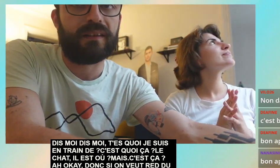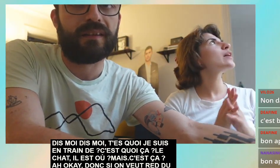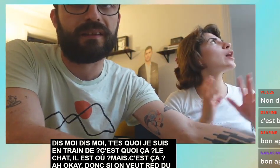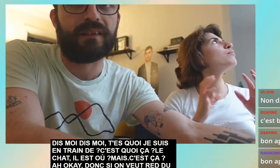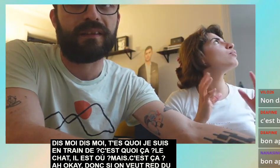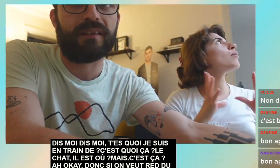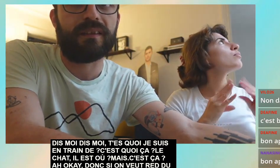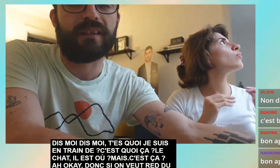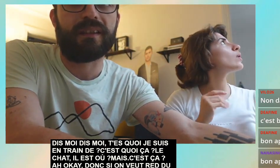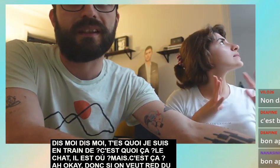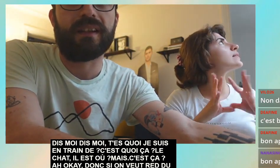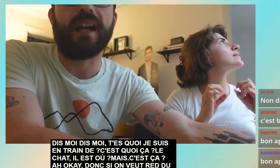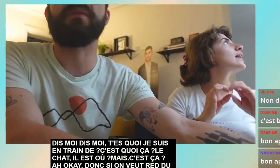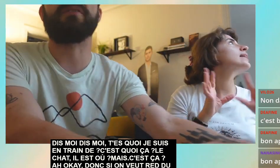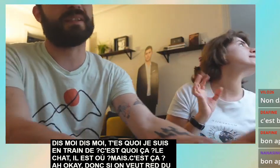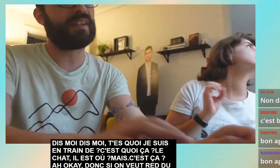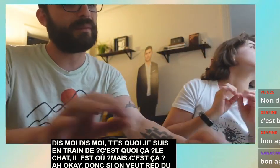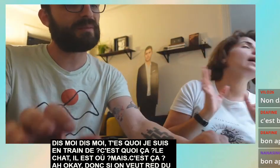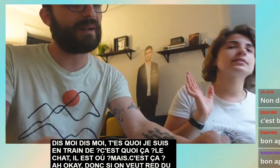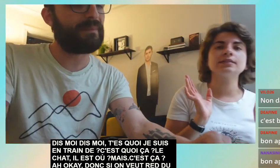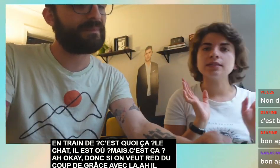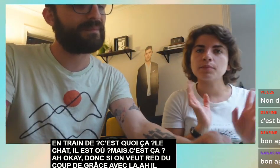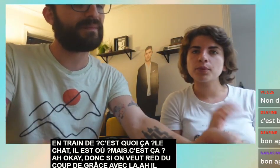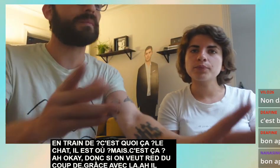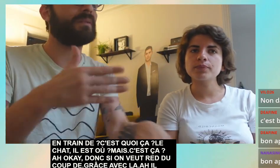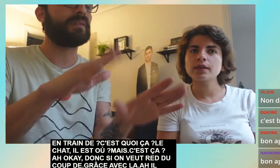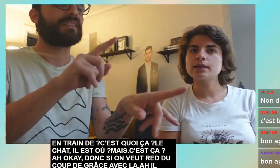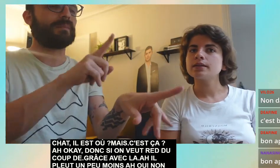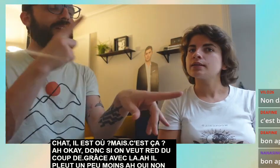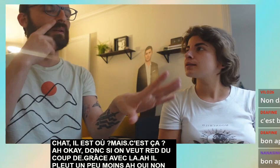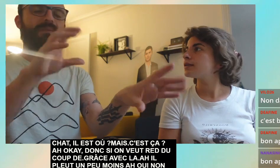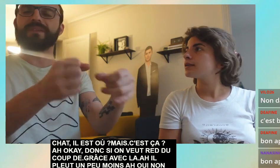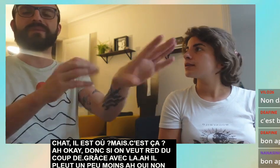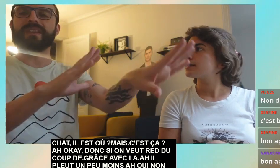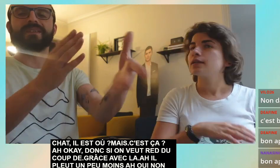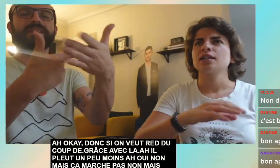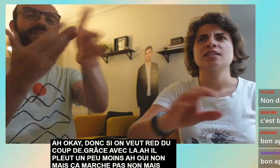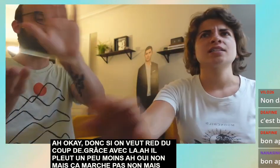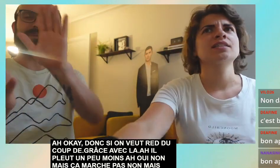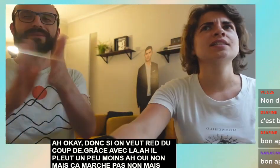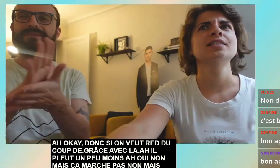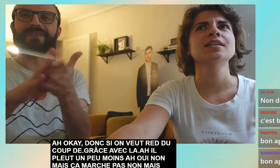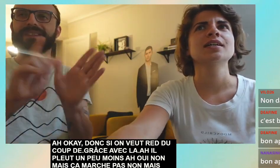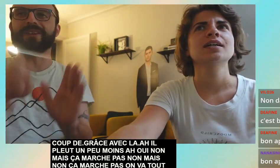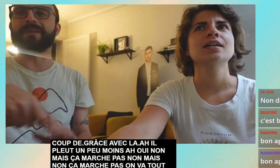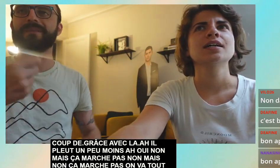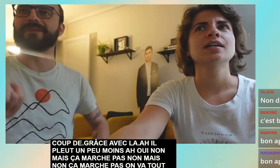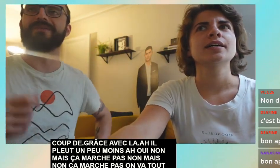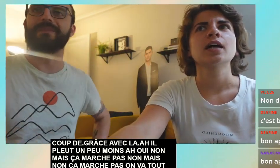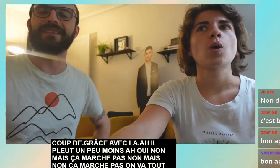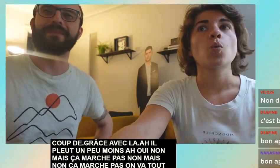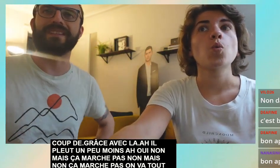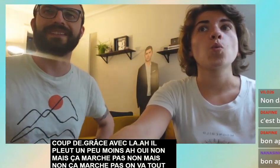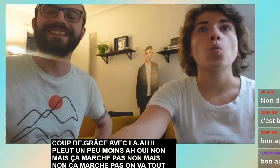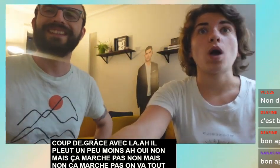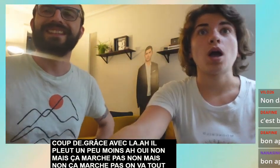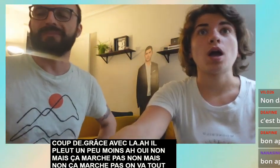Ah, il pleut un peu moins. Ah oui, non, mais ça marche pas. Non, mais non, ça marche pas. On va tout casser, vas-y, pardon. Et normalement, je veux pas t'embêter. On va